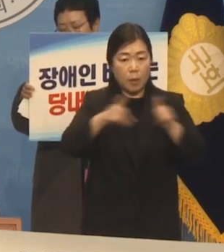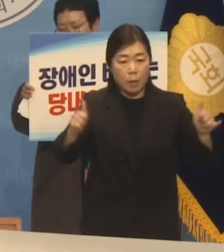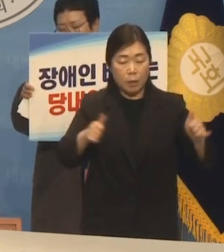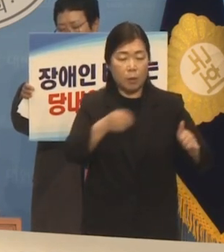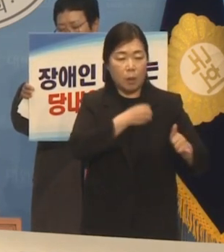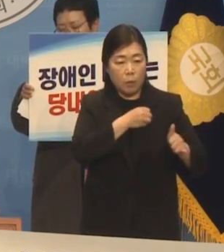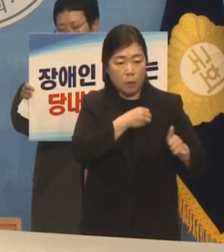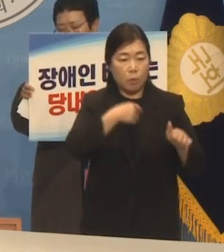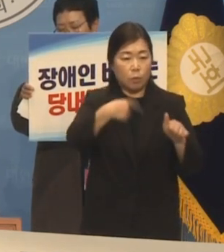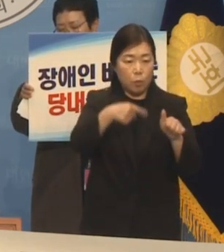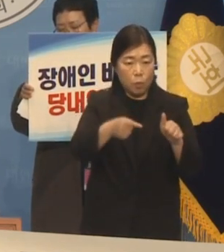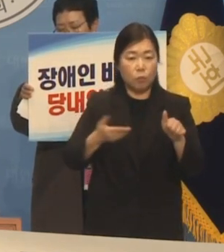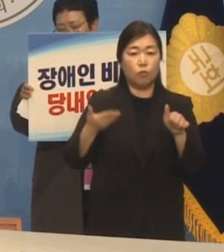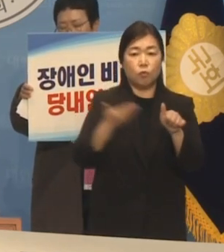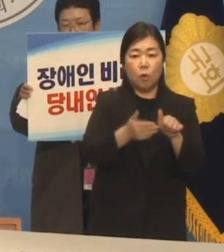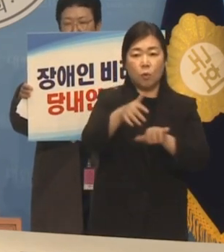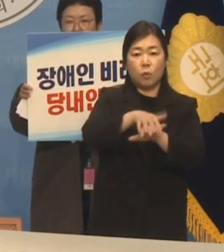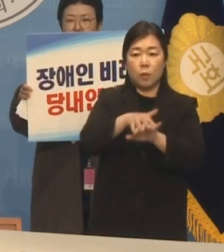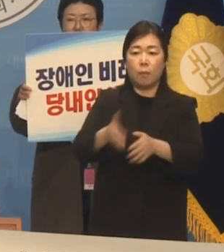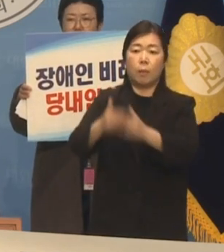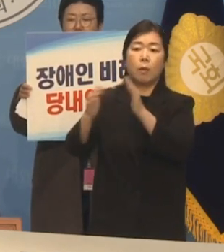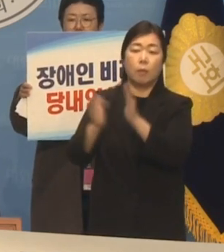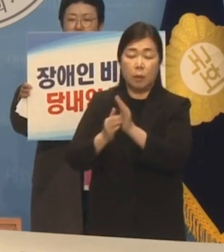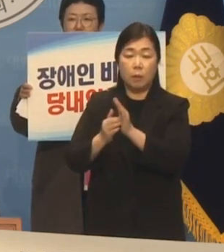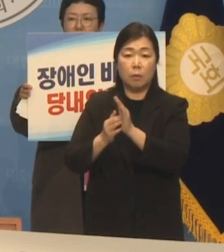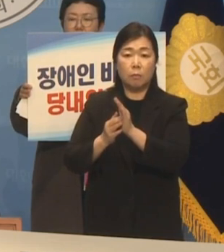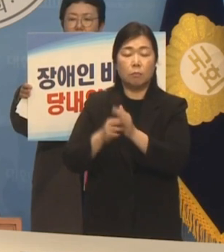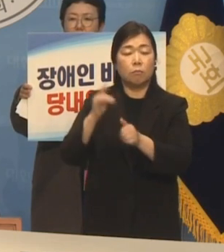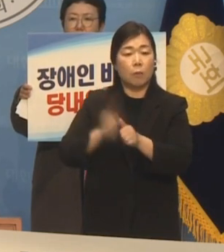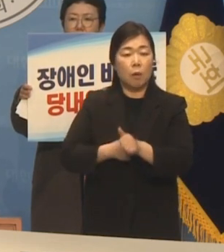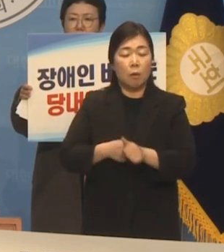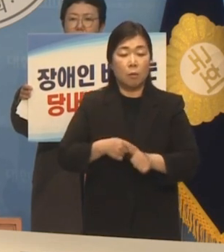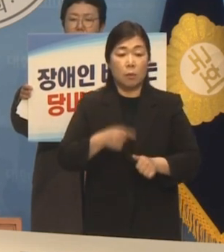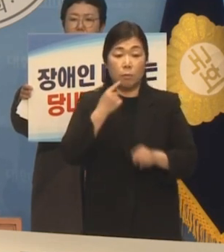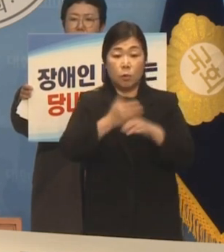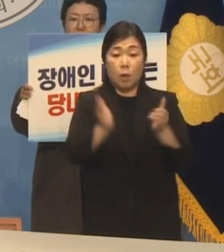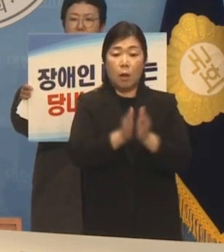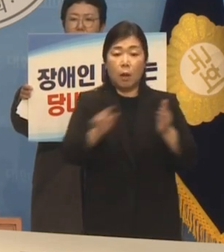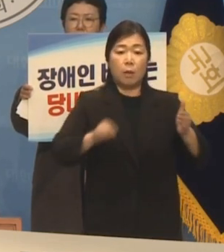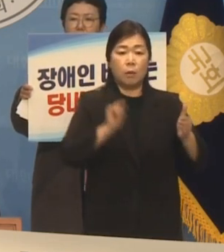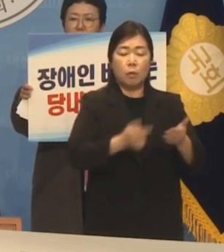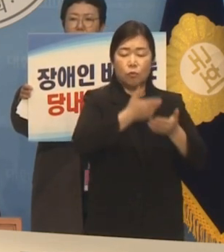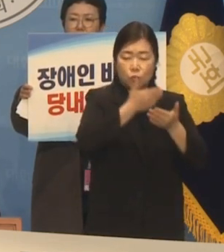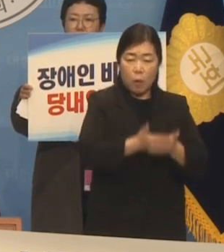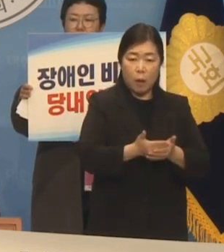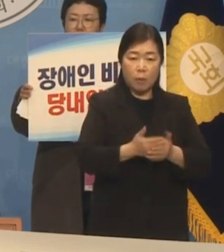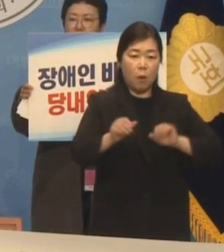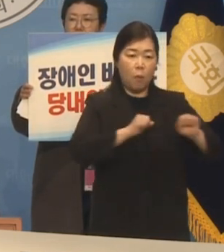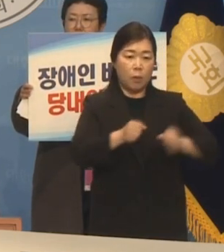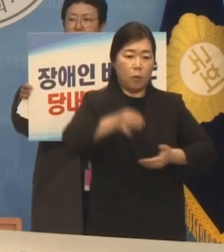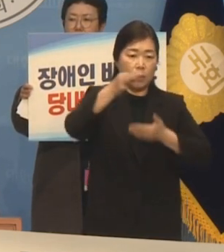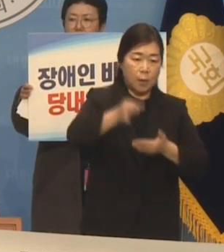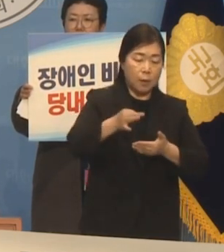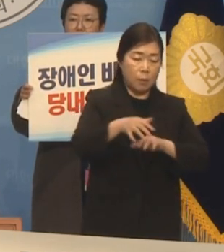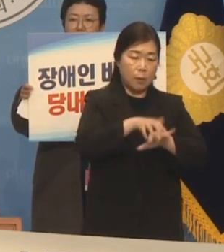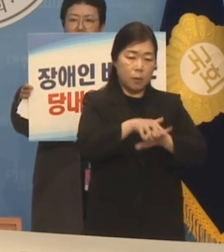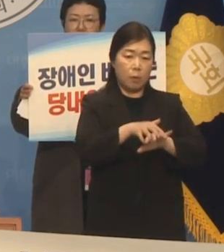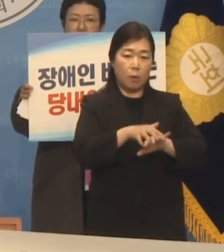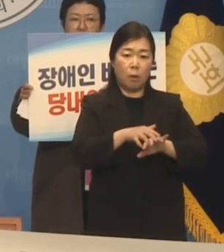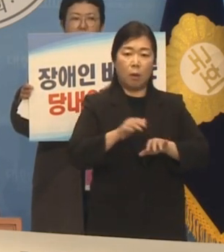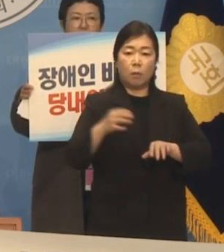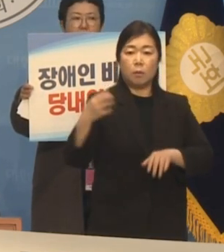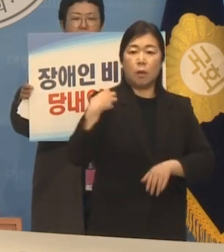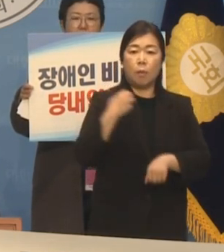당원들을 교육하고 조직하여 당의 주요한 활동 자산으로 양성해 왔다